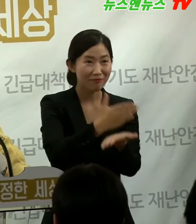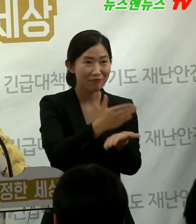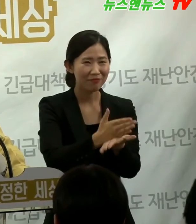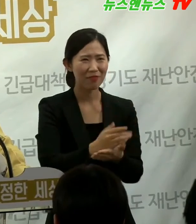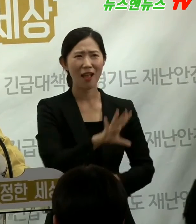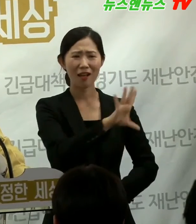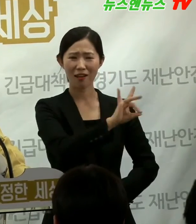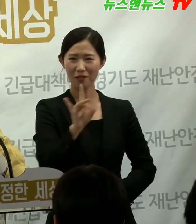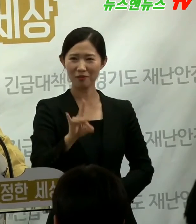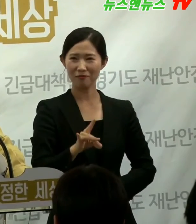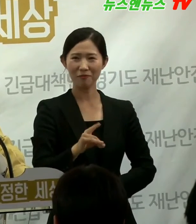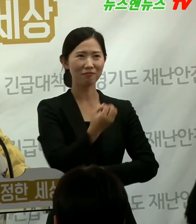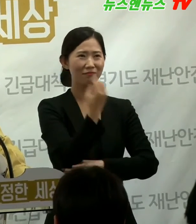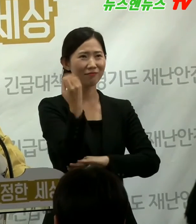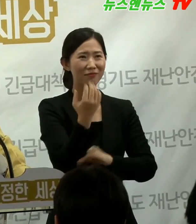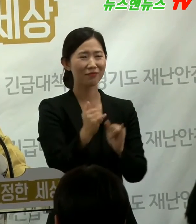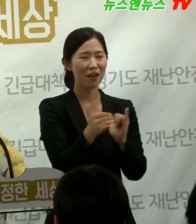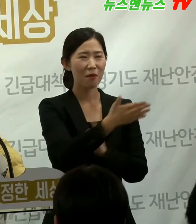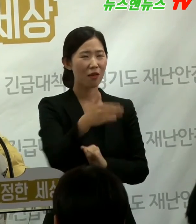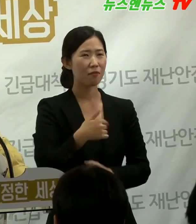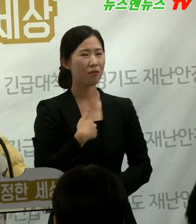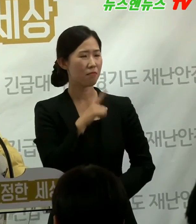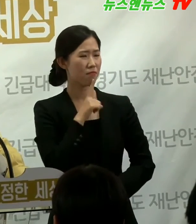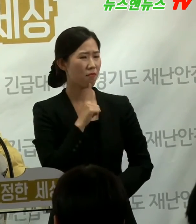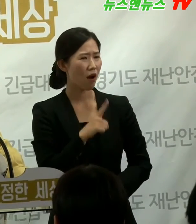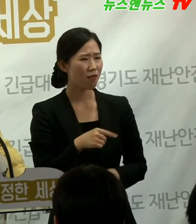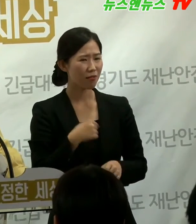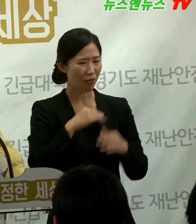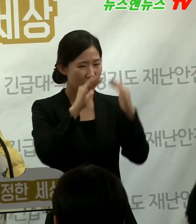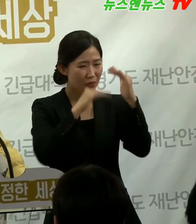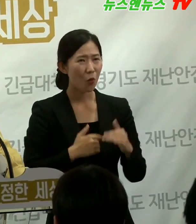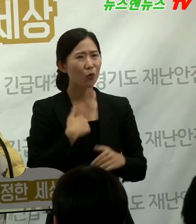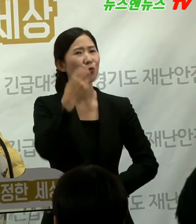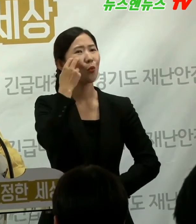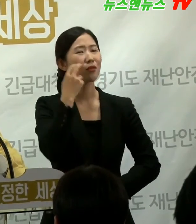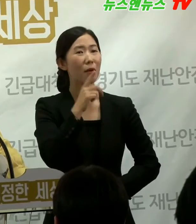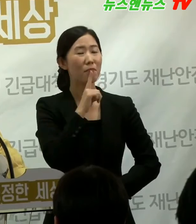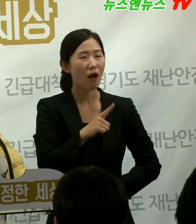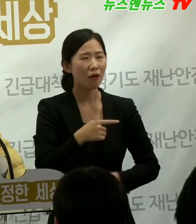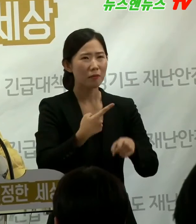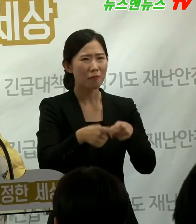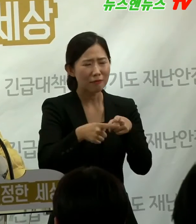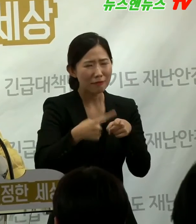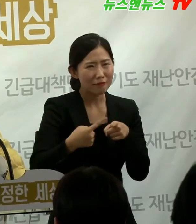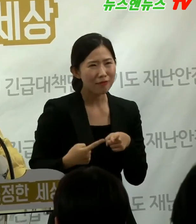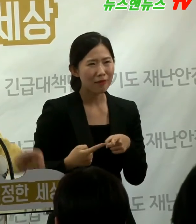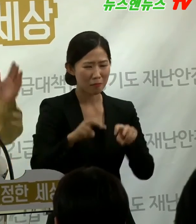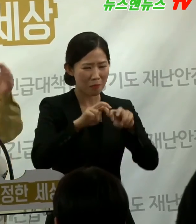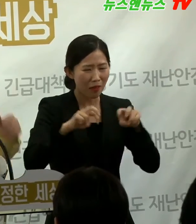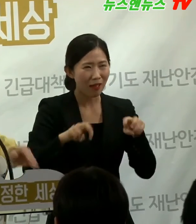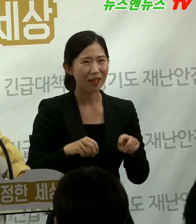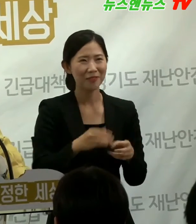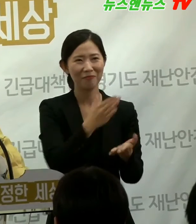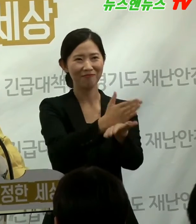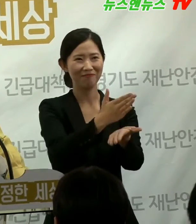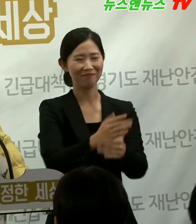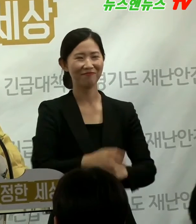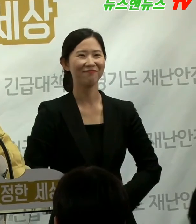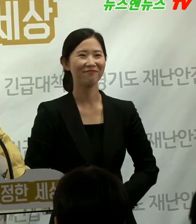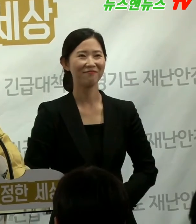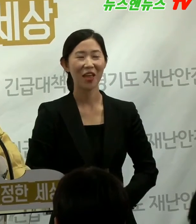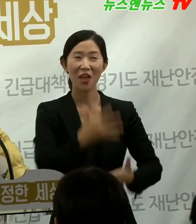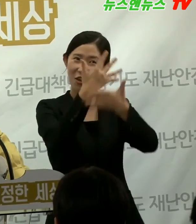이런 거 분석해가지고 이렇게만 막았더니 이렇게 무식하다 뭐 이런 사람도 있던데 뭐 여러분 안 그러셨을 것이고 영상에 어디서 나갈 것